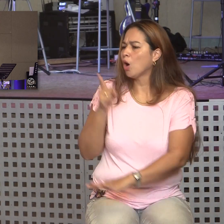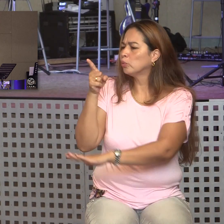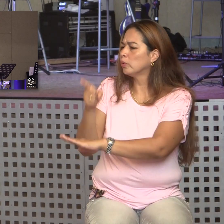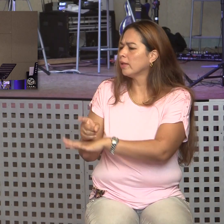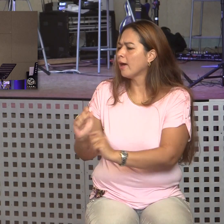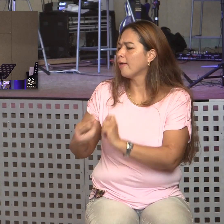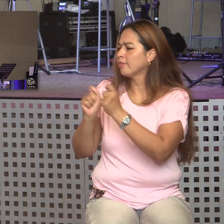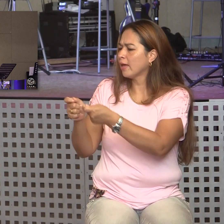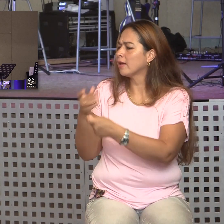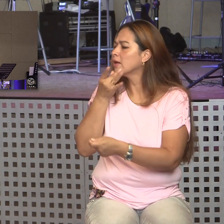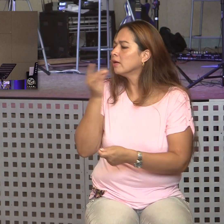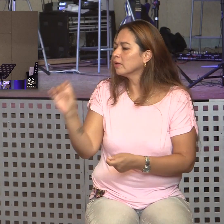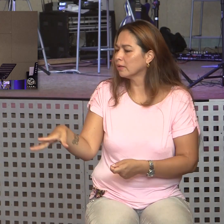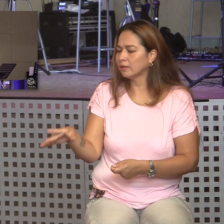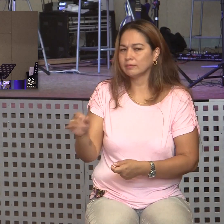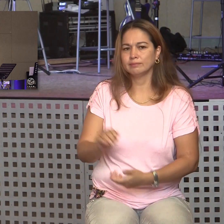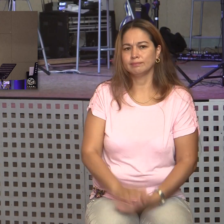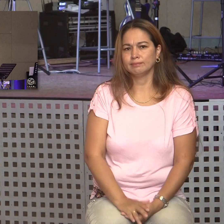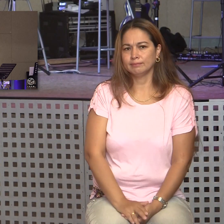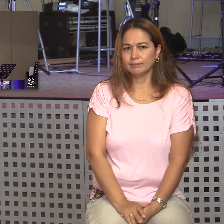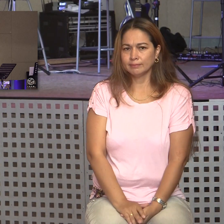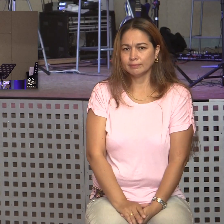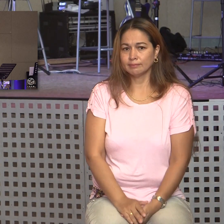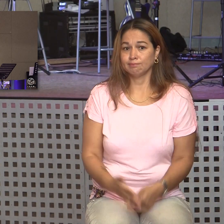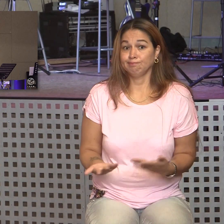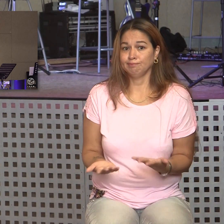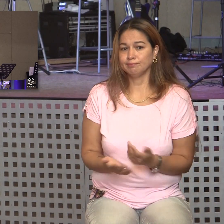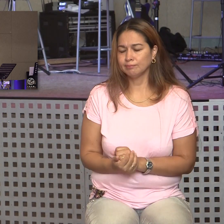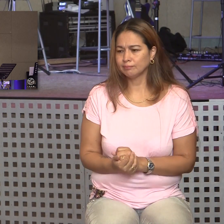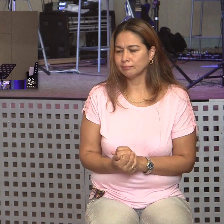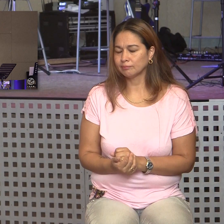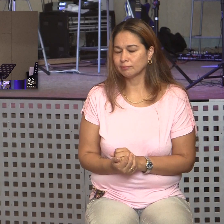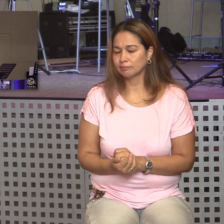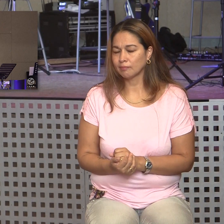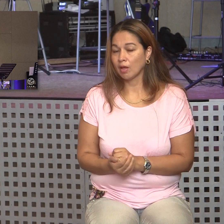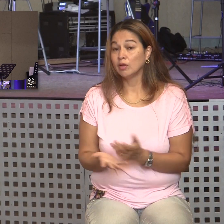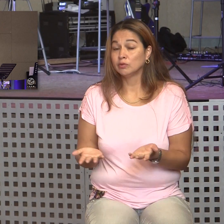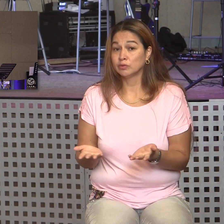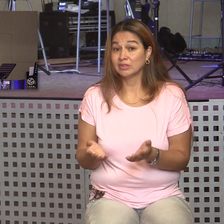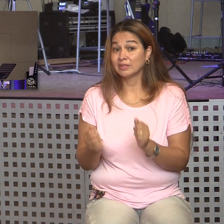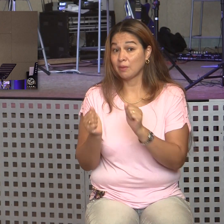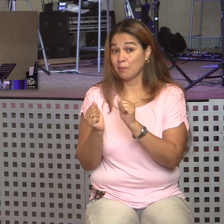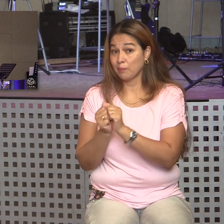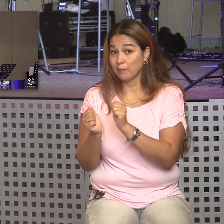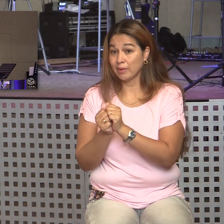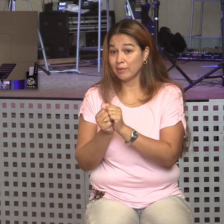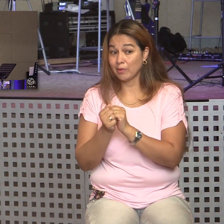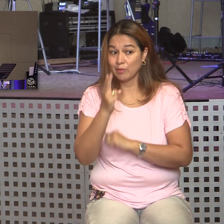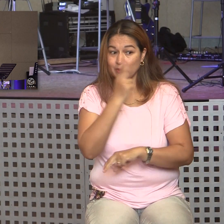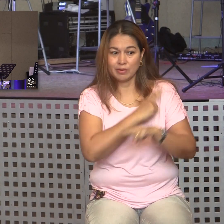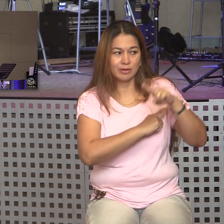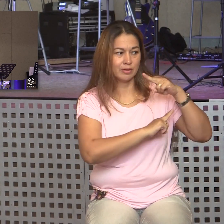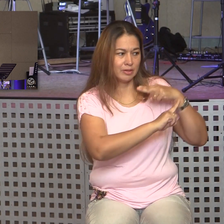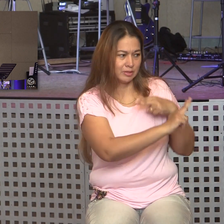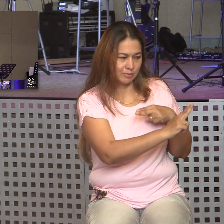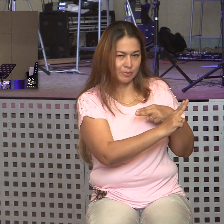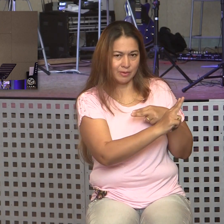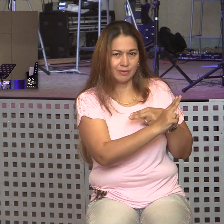la subrayo en rojo, lleno del Espíritu Santo. Cuando uno